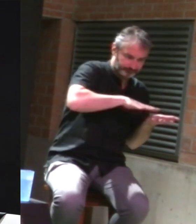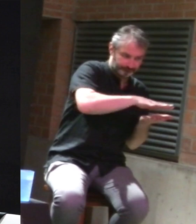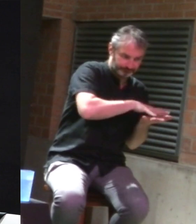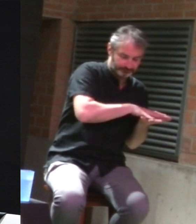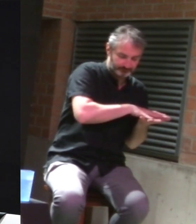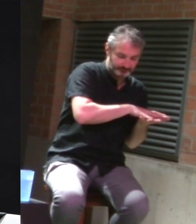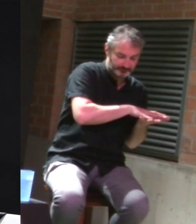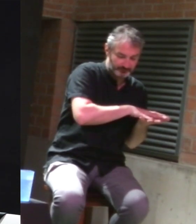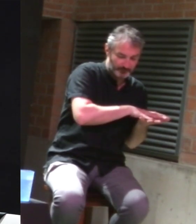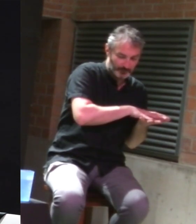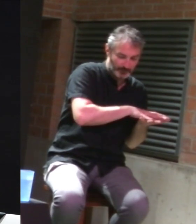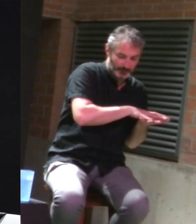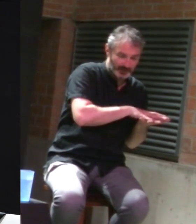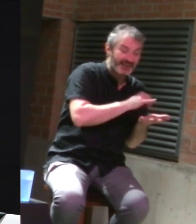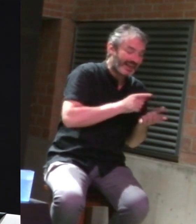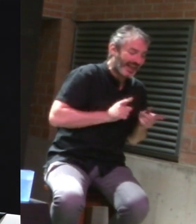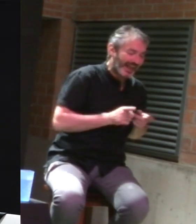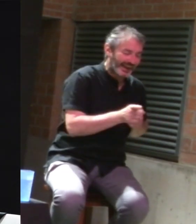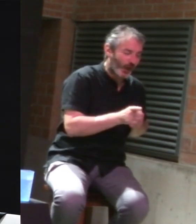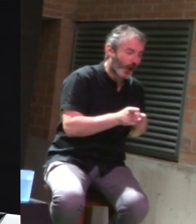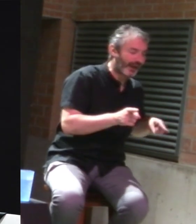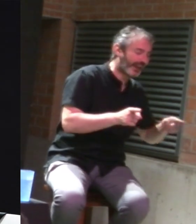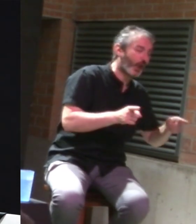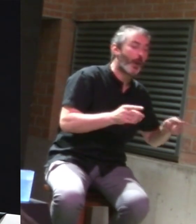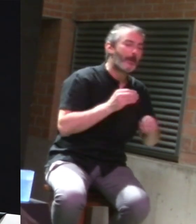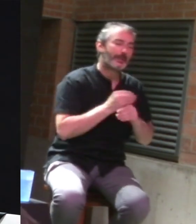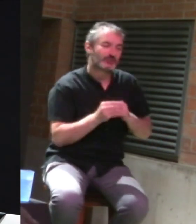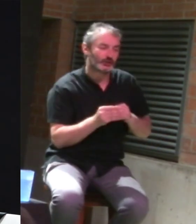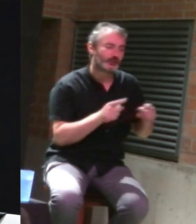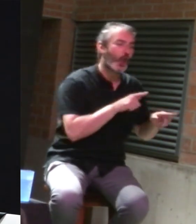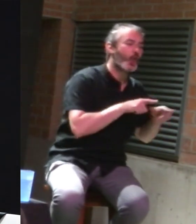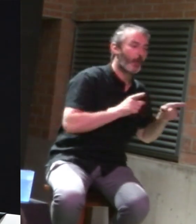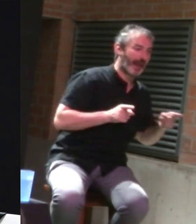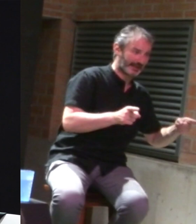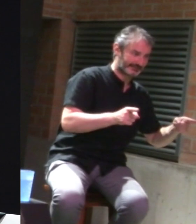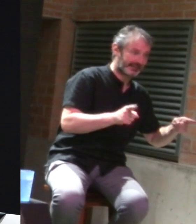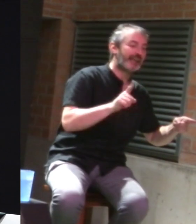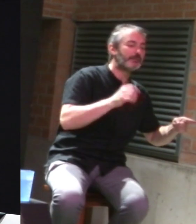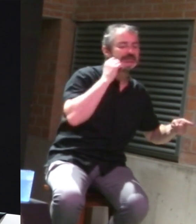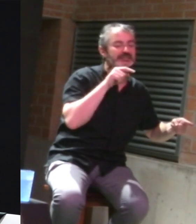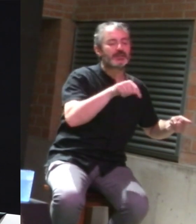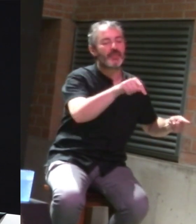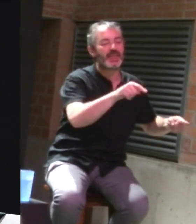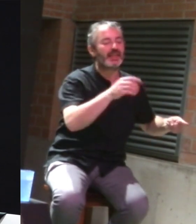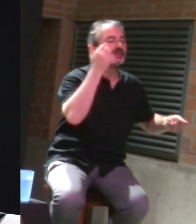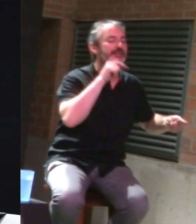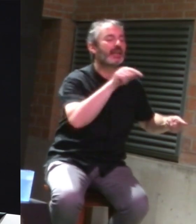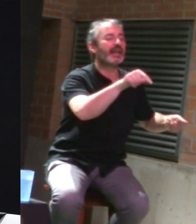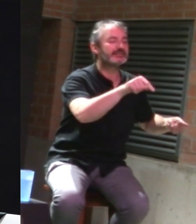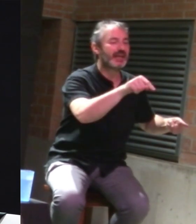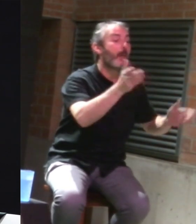diguem-ne, el que són els dos lleres, els rius, el Llobregat, el Besòs, que està més proper inclús a la de Rata, tota la zona del